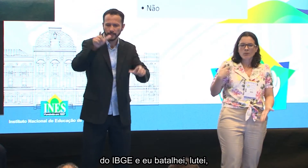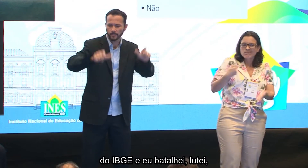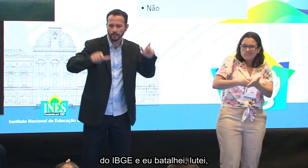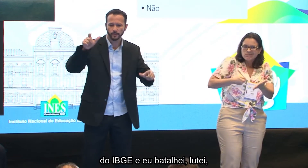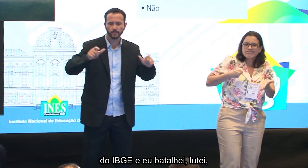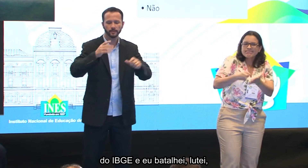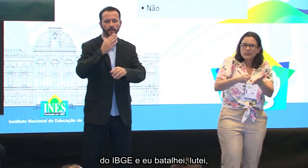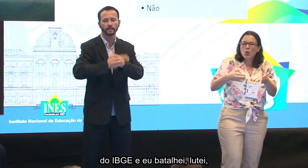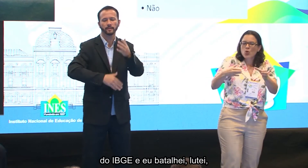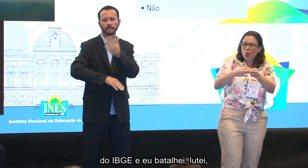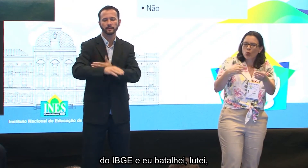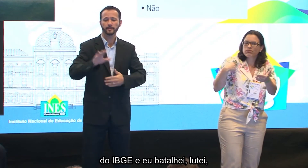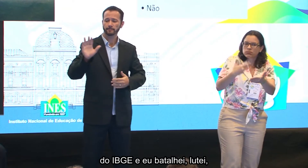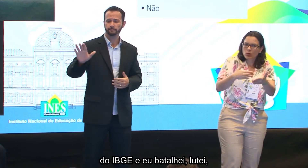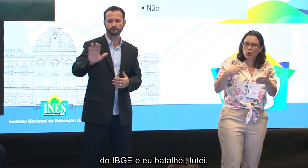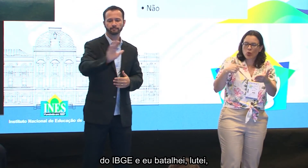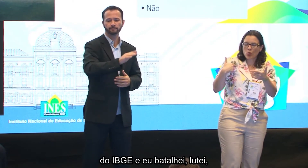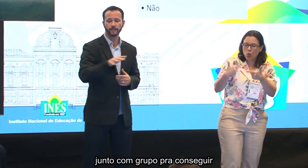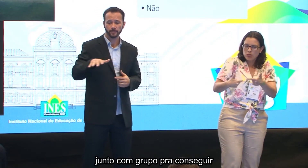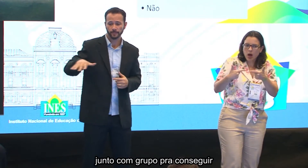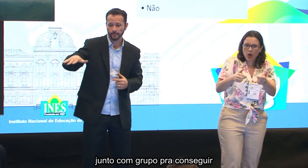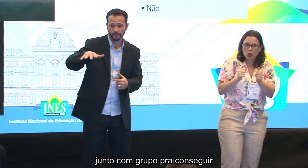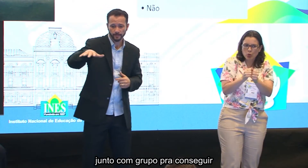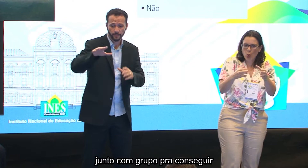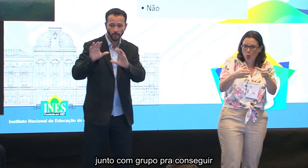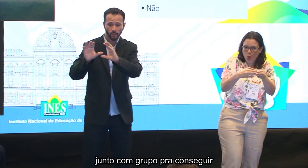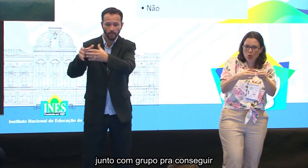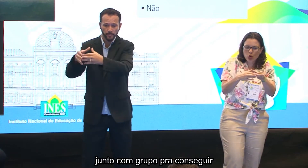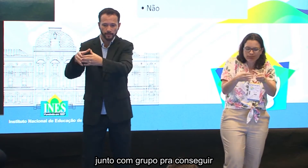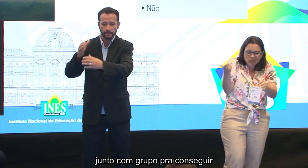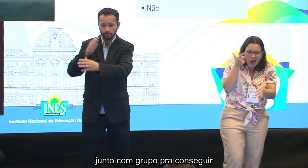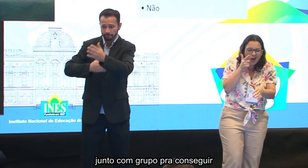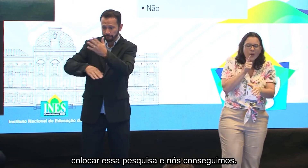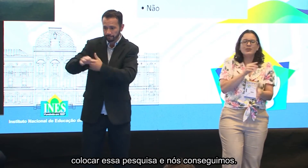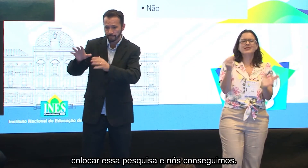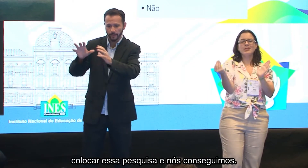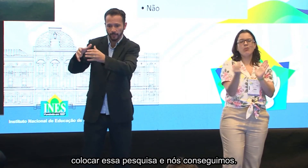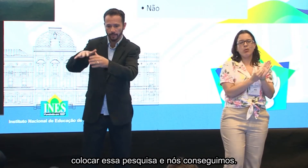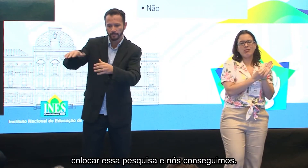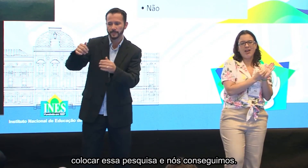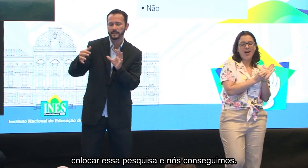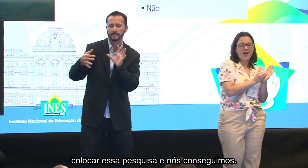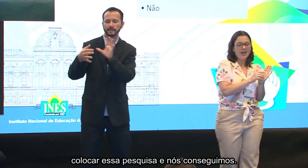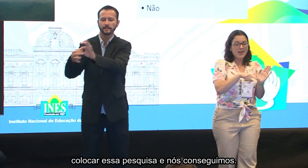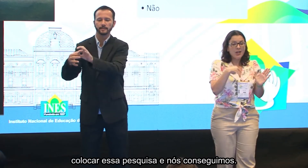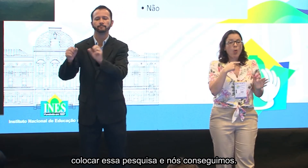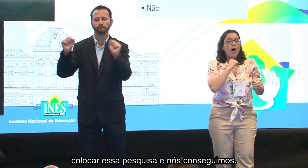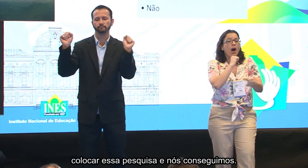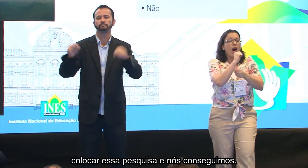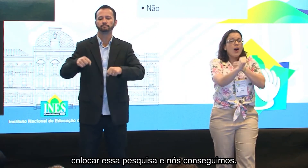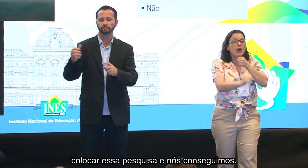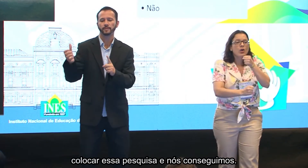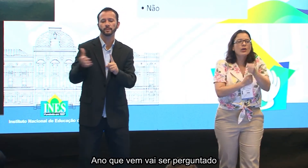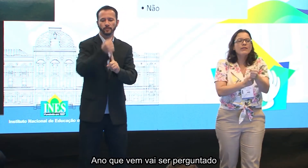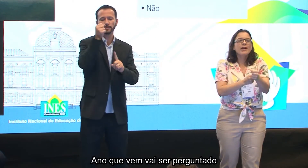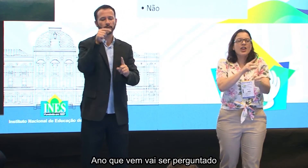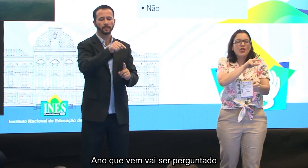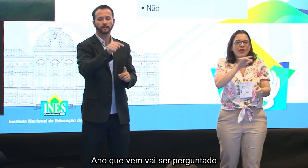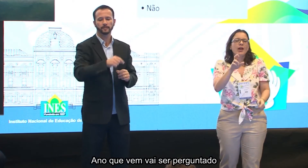do IBGE e eu batalhei, eu lutei junto ao grupo para conseguir colocar essa pesquisa. E nós conseguimos. Então, ano que